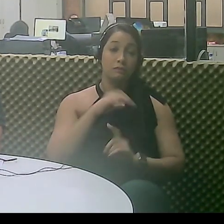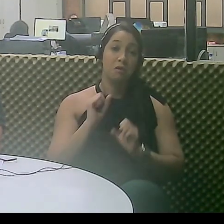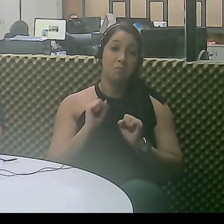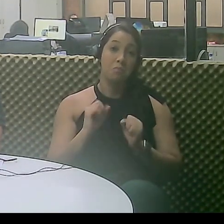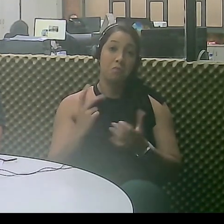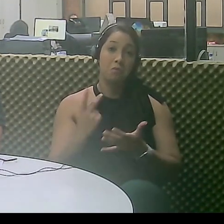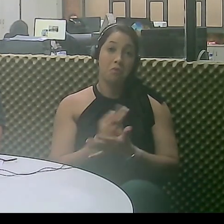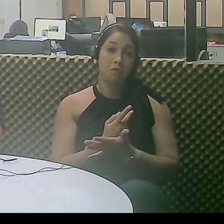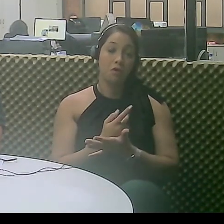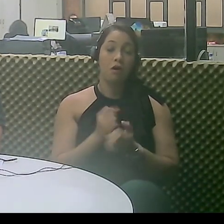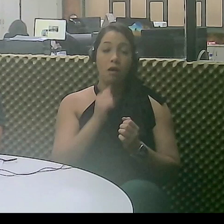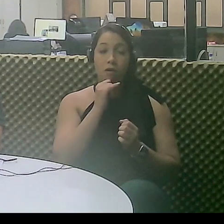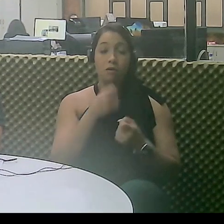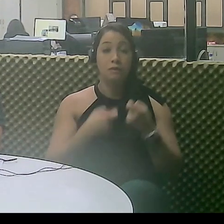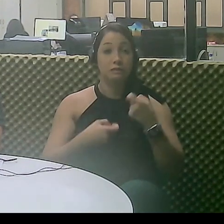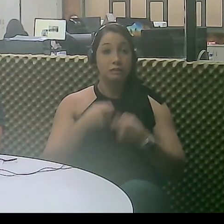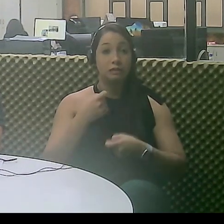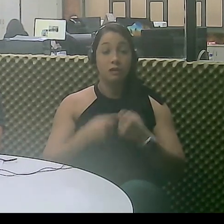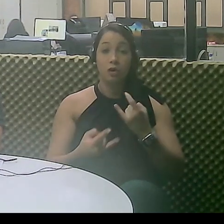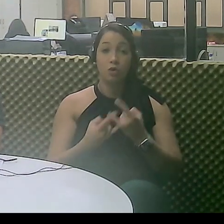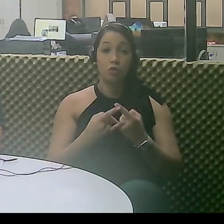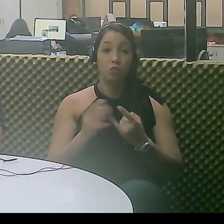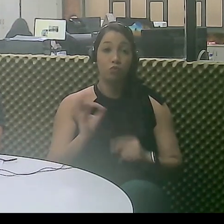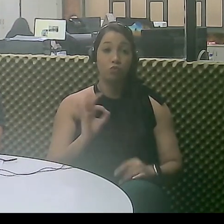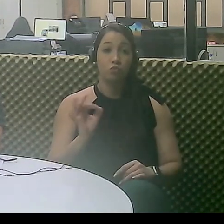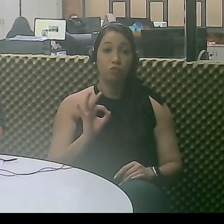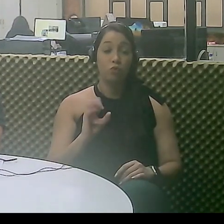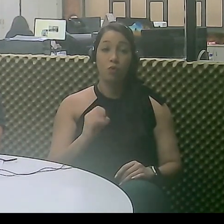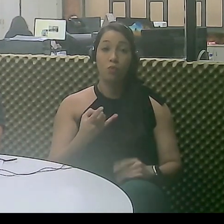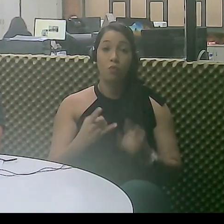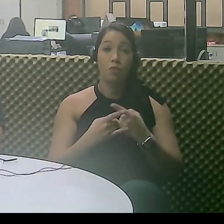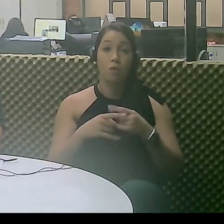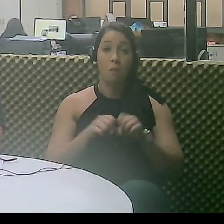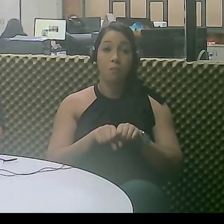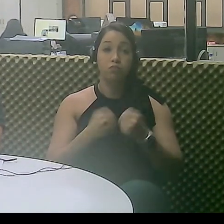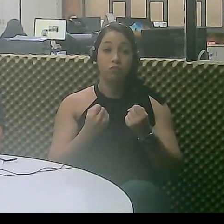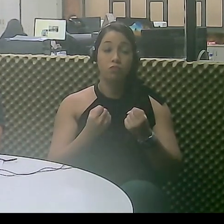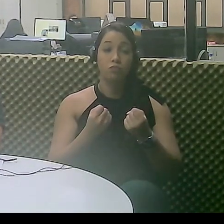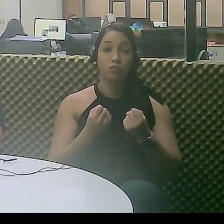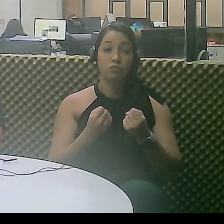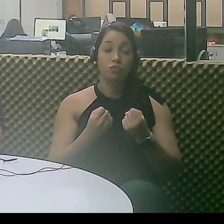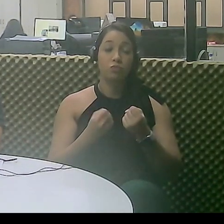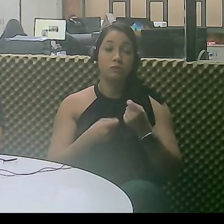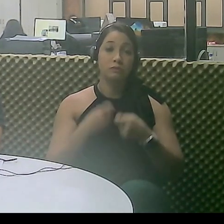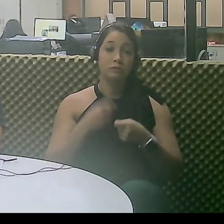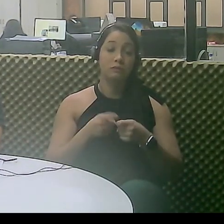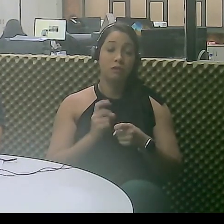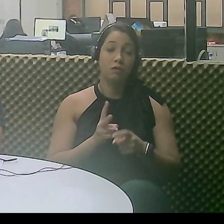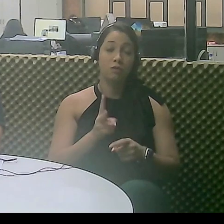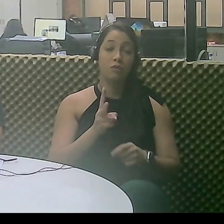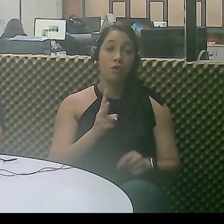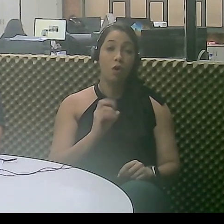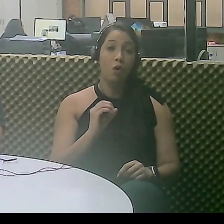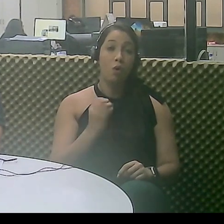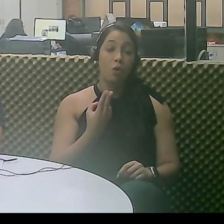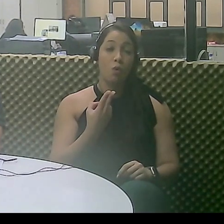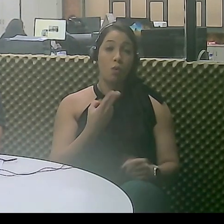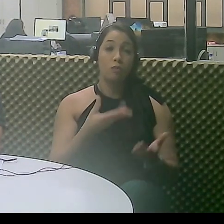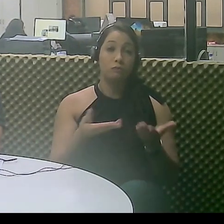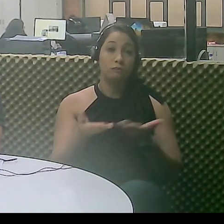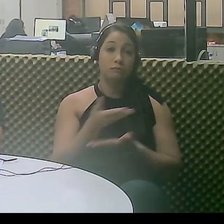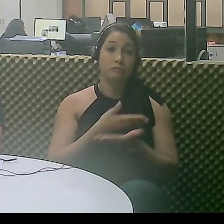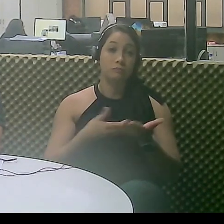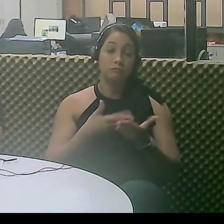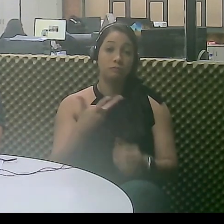pode ser relação sexual desprotegida, o rompimento do preservativo durante o ato sexual, o compartilhamento